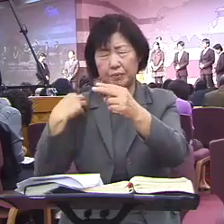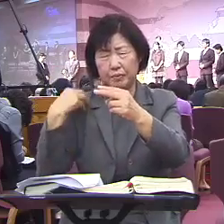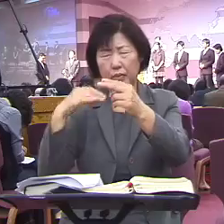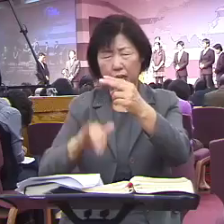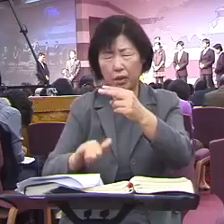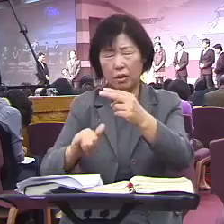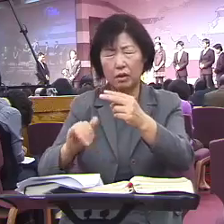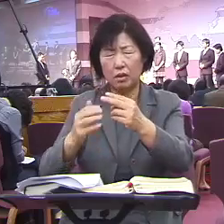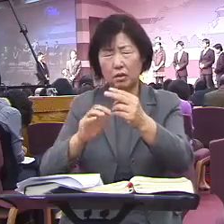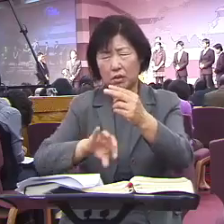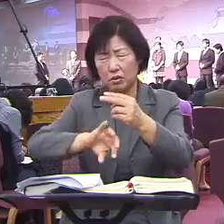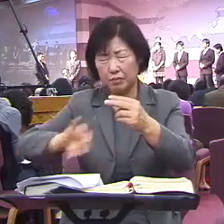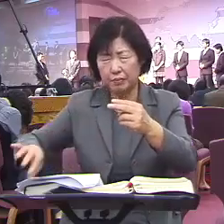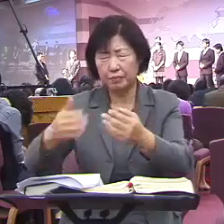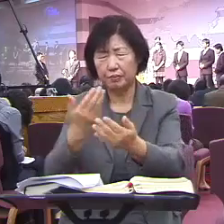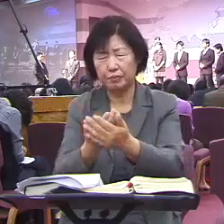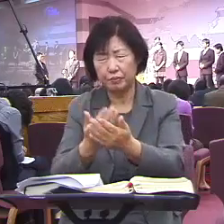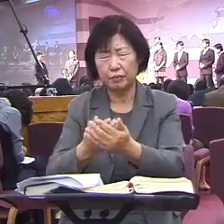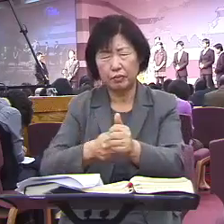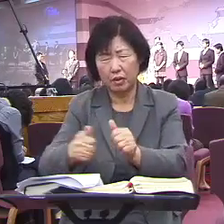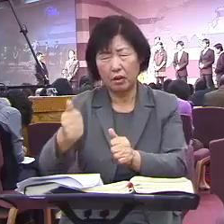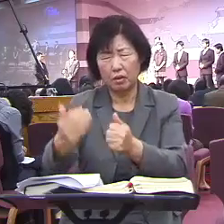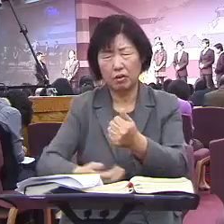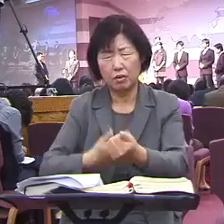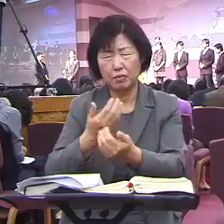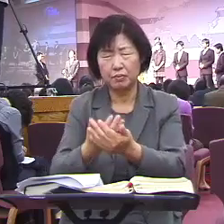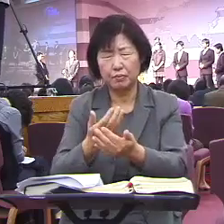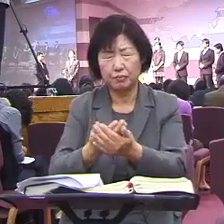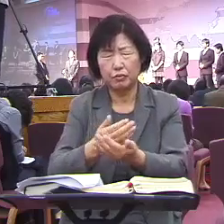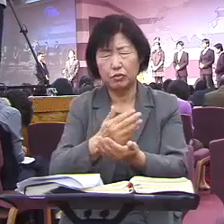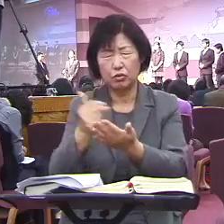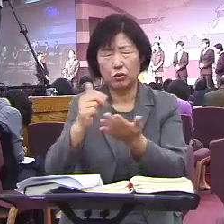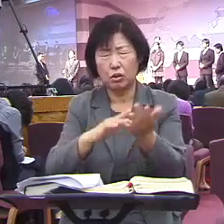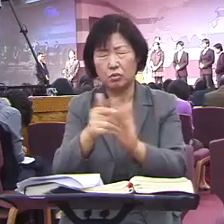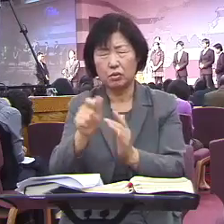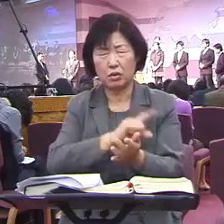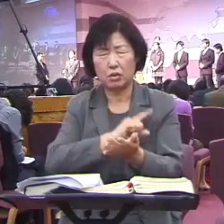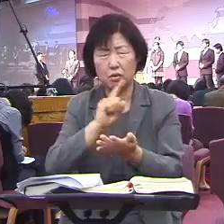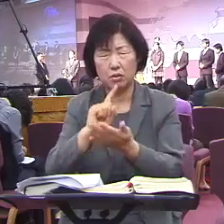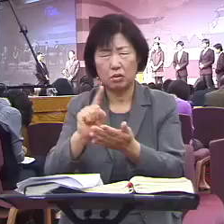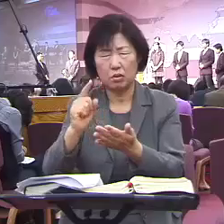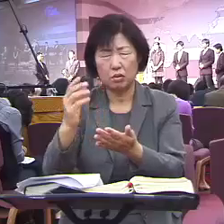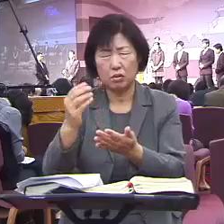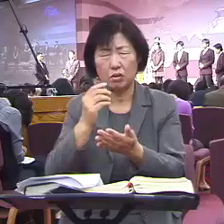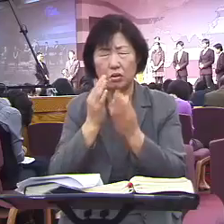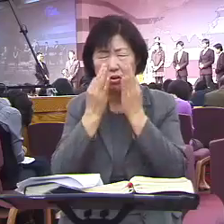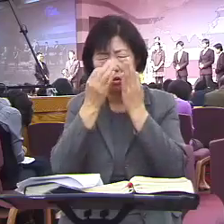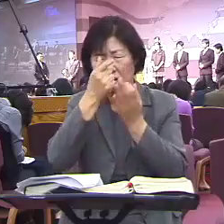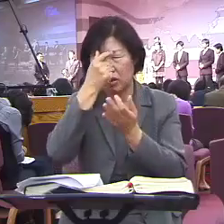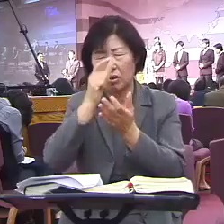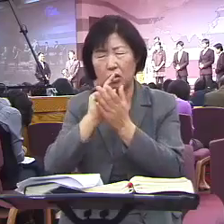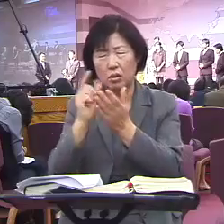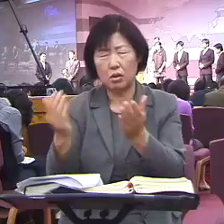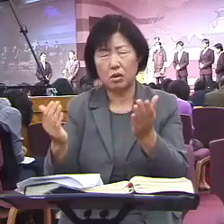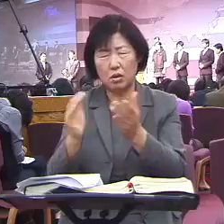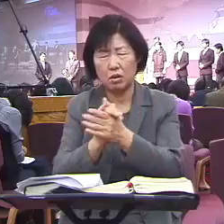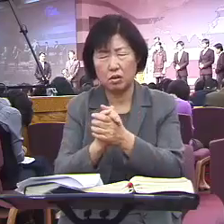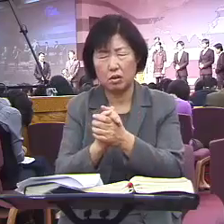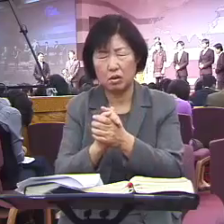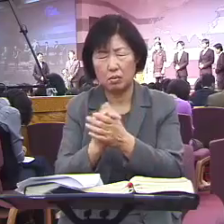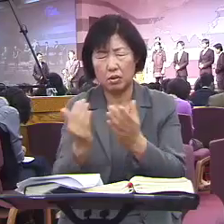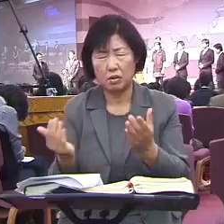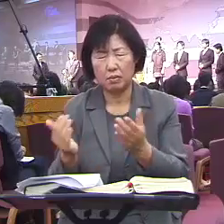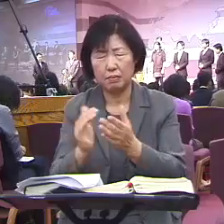털어 주시옵소서. 승리하게 하여 주시옵소서. 우리 주 예수님의 이름으로 간절히 기도하옵나이다.